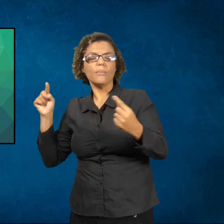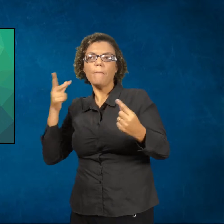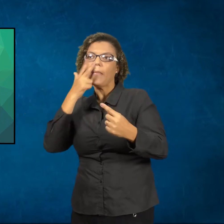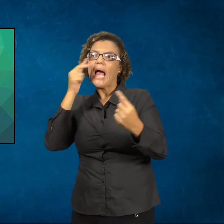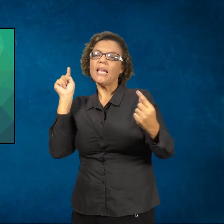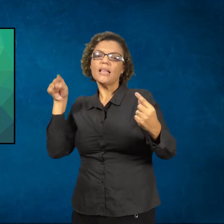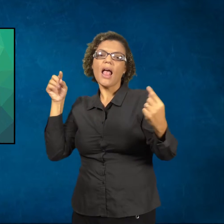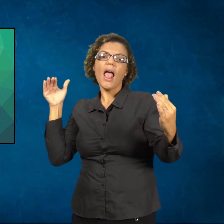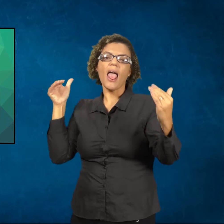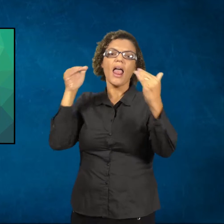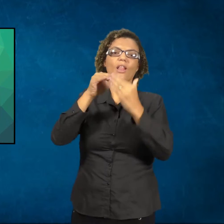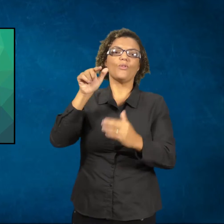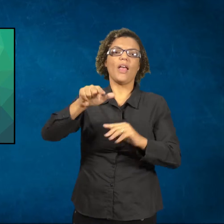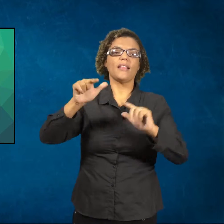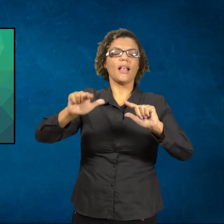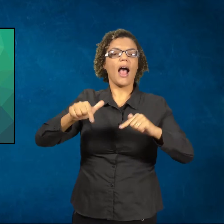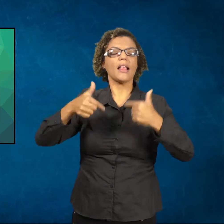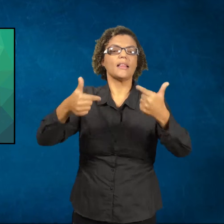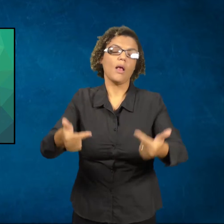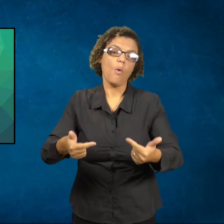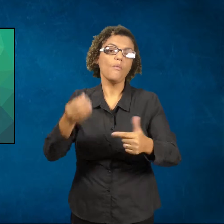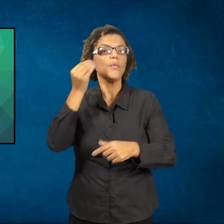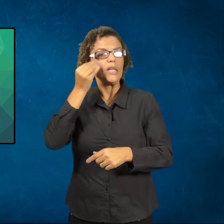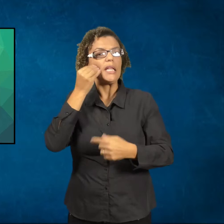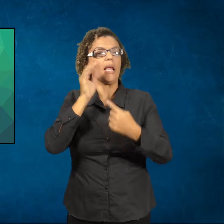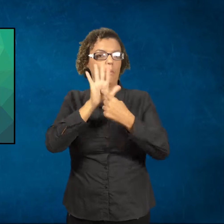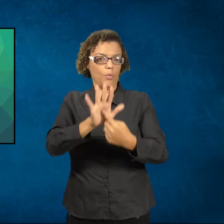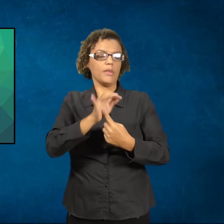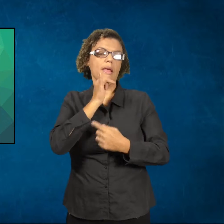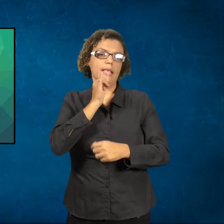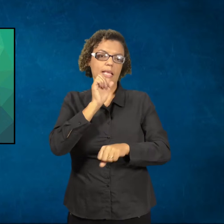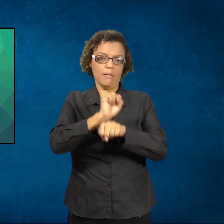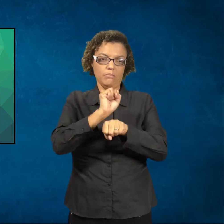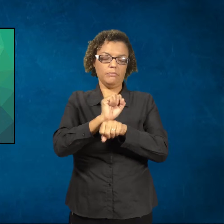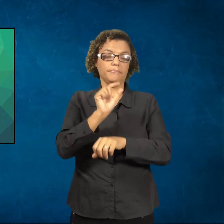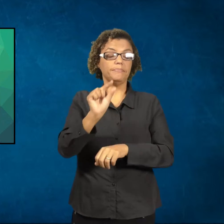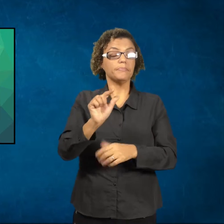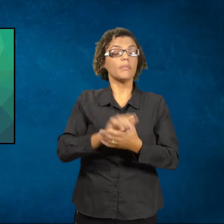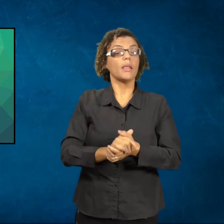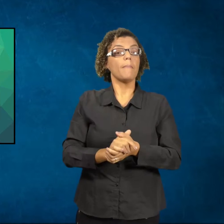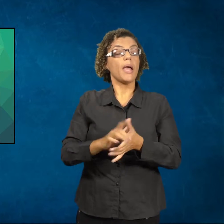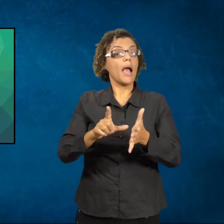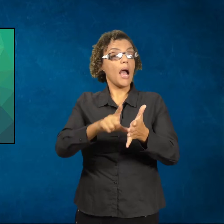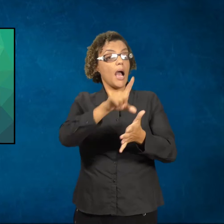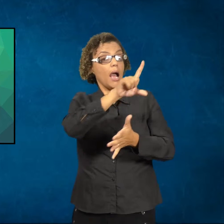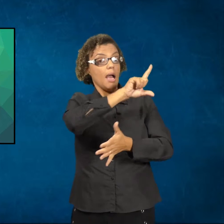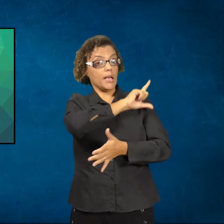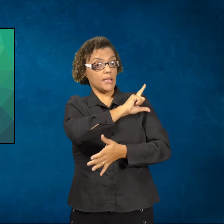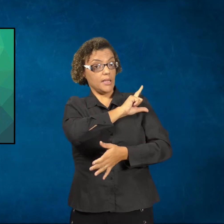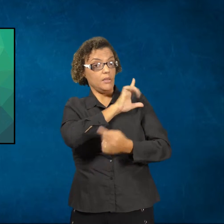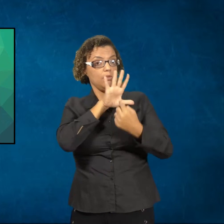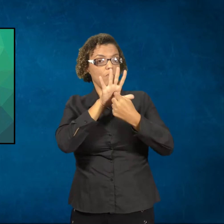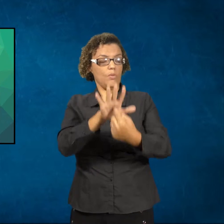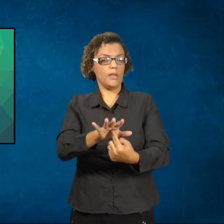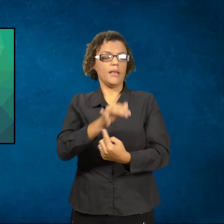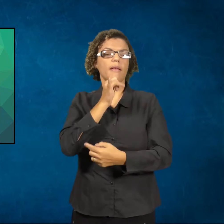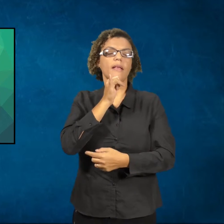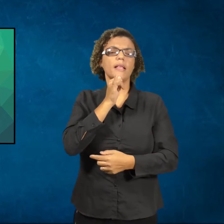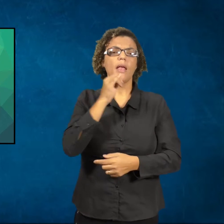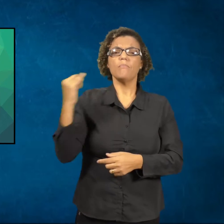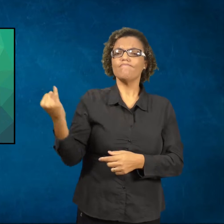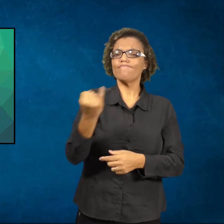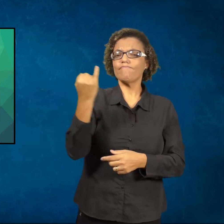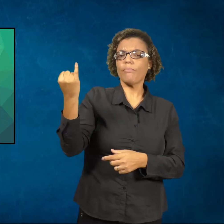ação. Eu vou tentar dar alguns exemplos daqui a pouco em relação a isso. Só que antes, eu acho que é importante uma